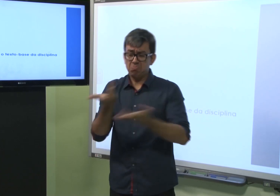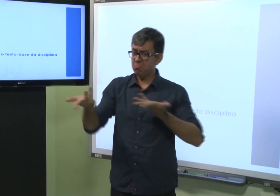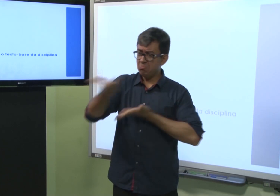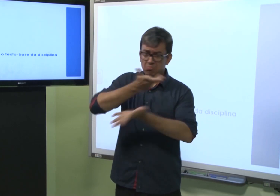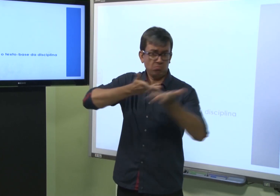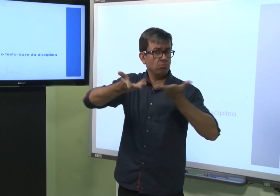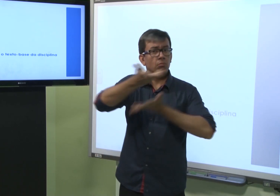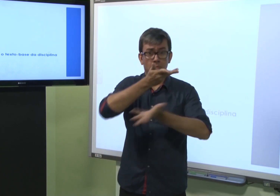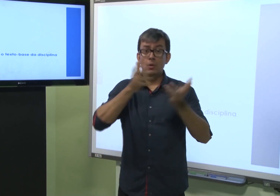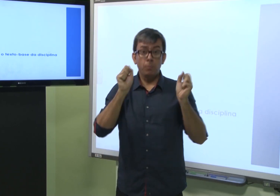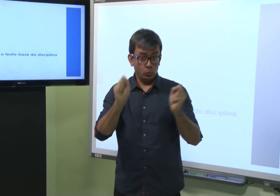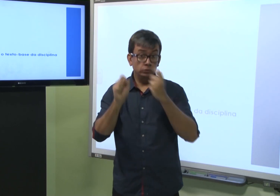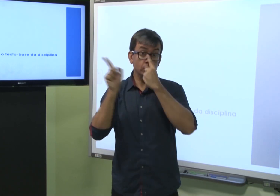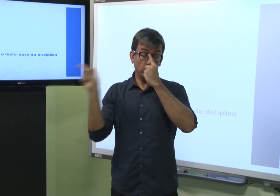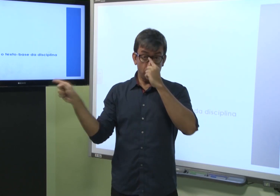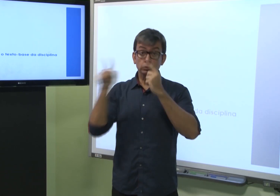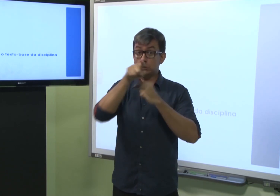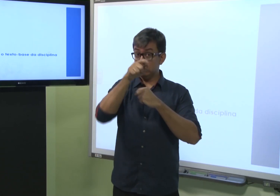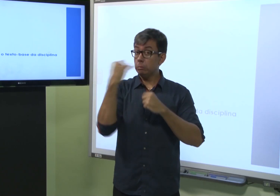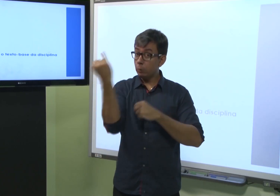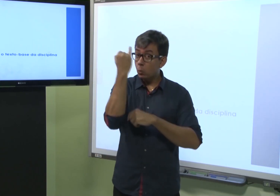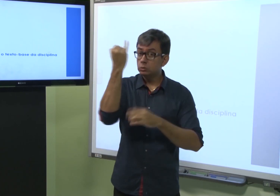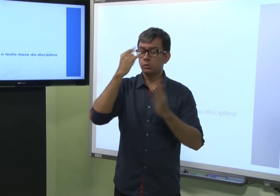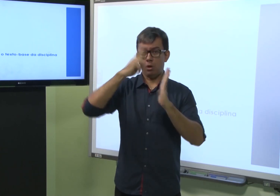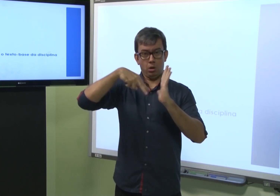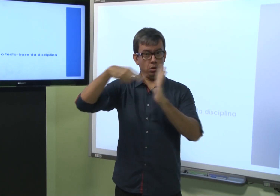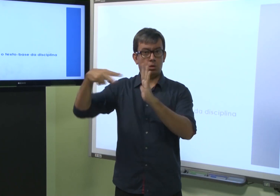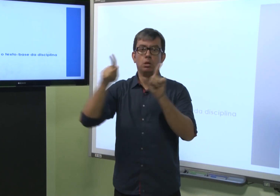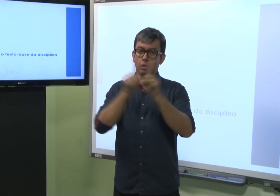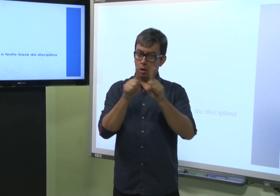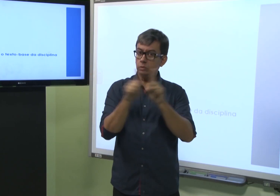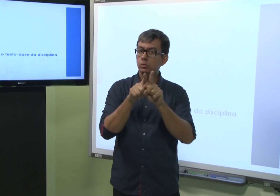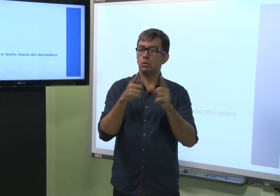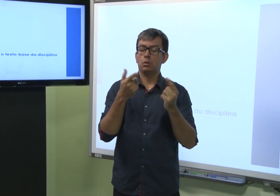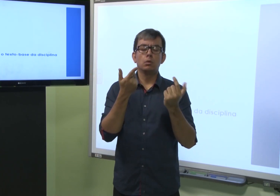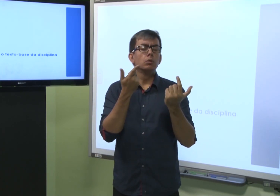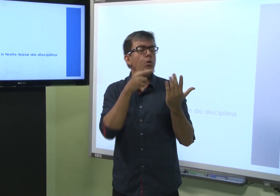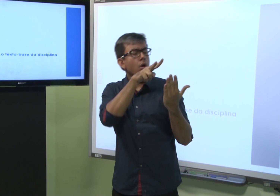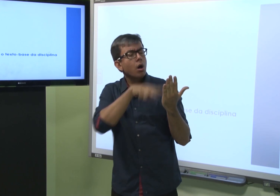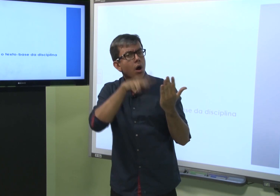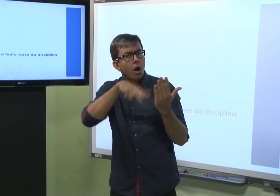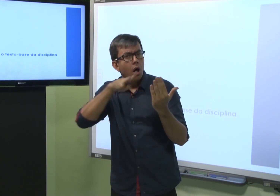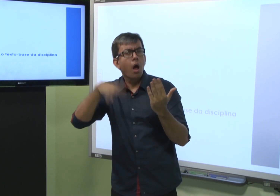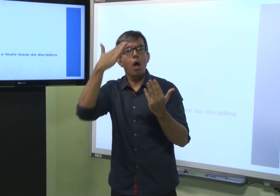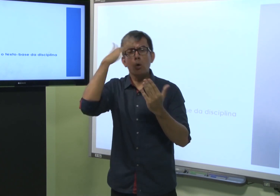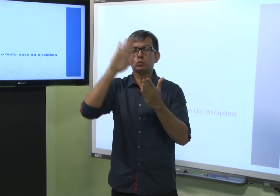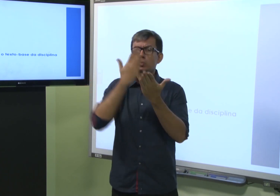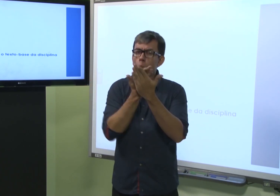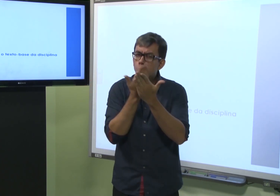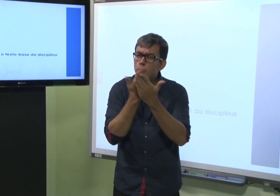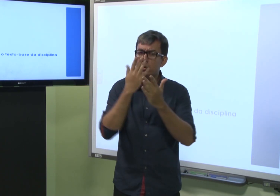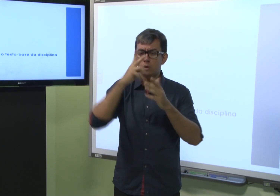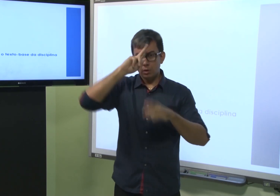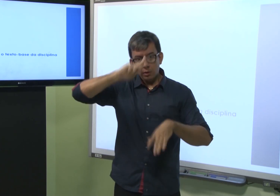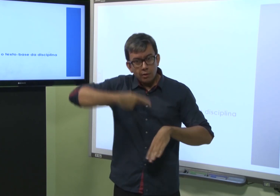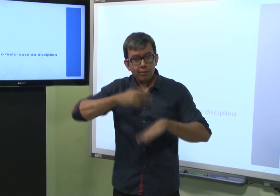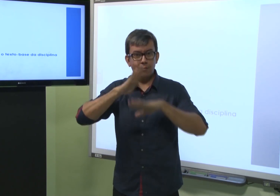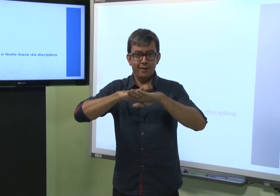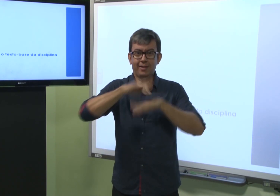também se interagirem entre vocês, para que vocês possam ler esse texto e